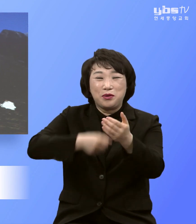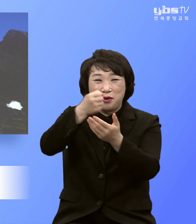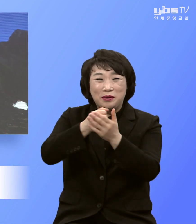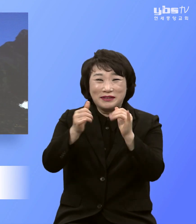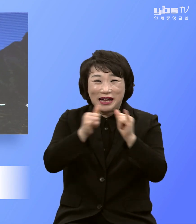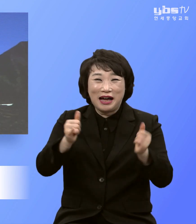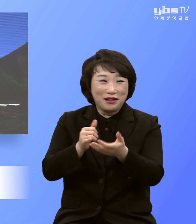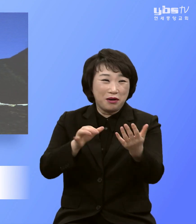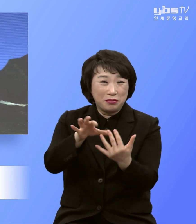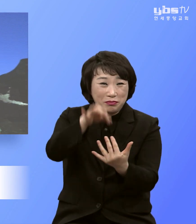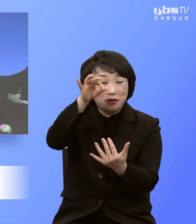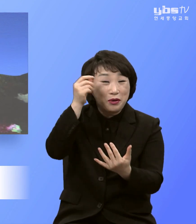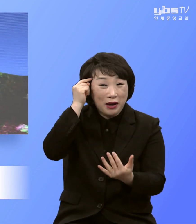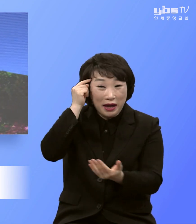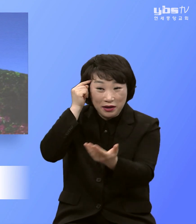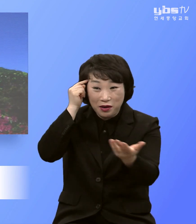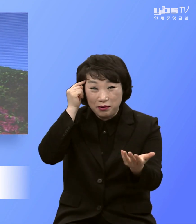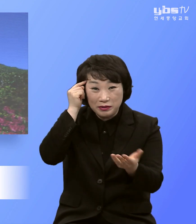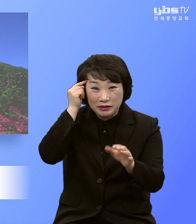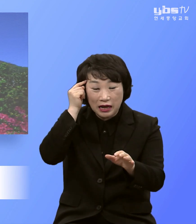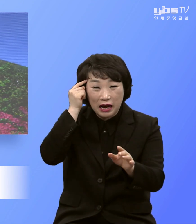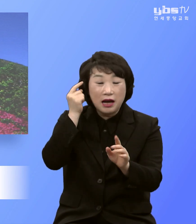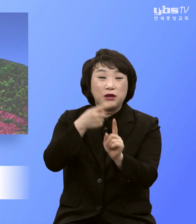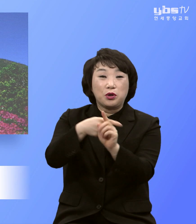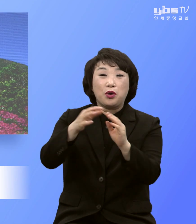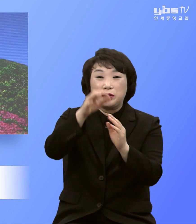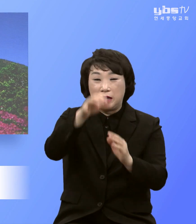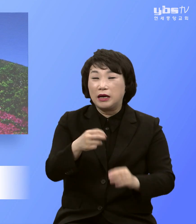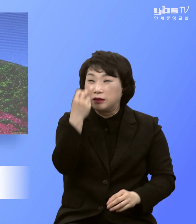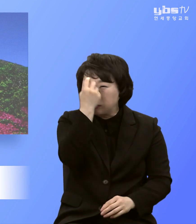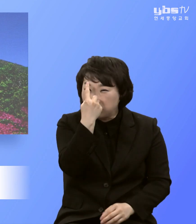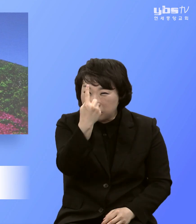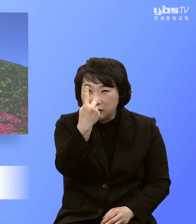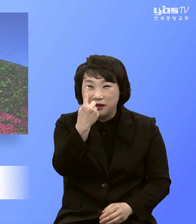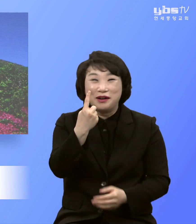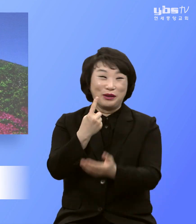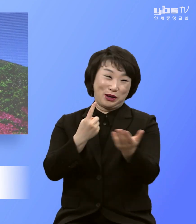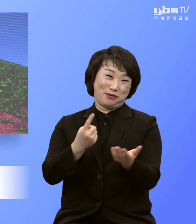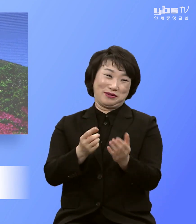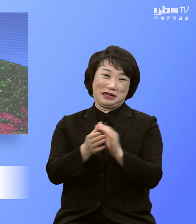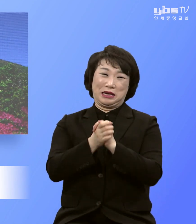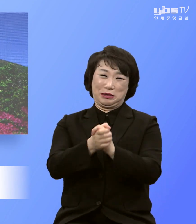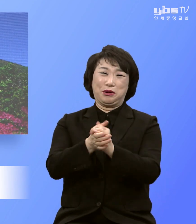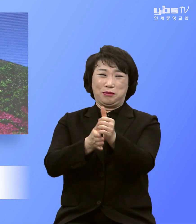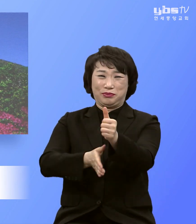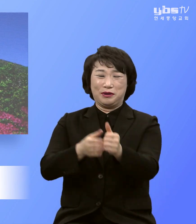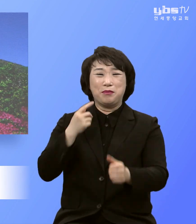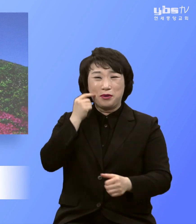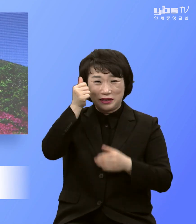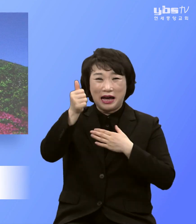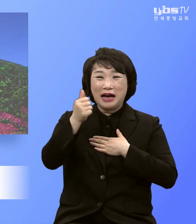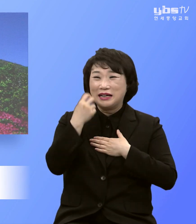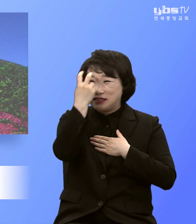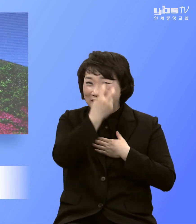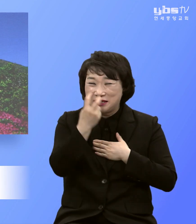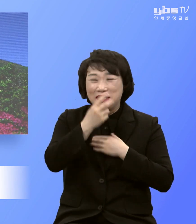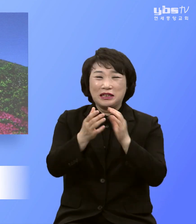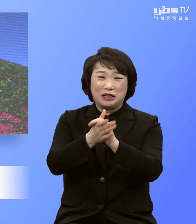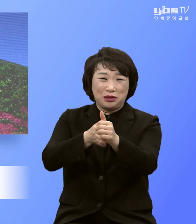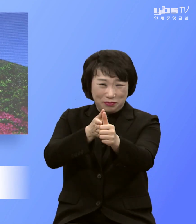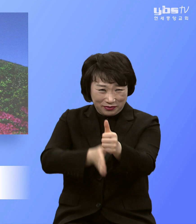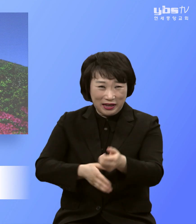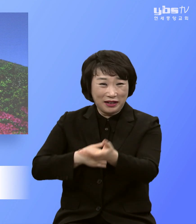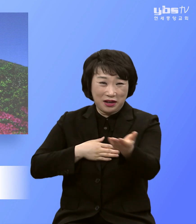뽑습니까? 당신들이 교회 지키는 기도 좀 해주세요. 담임 목사를 지키는 기도 좀